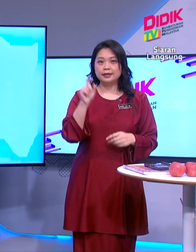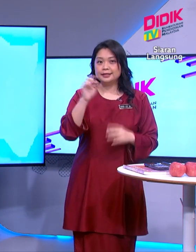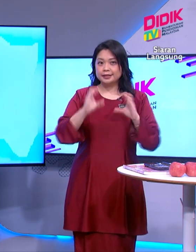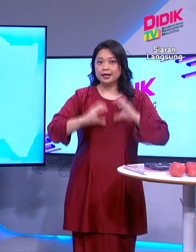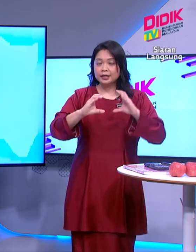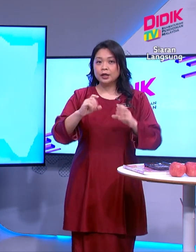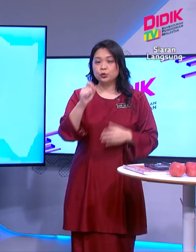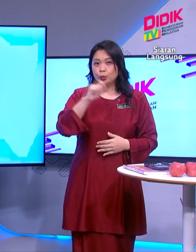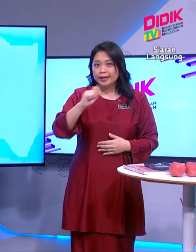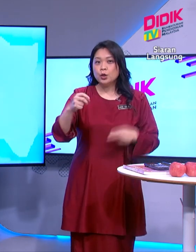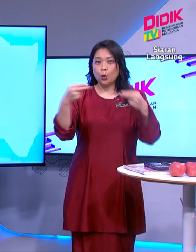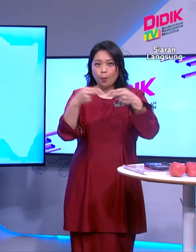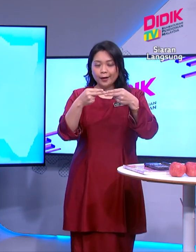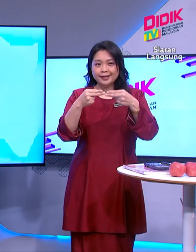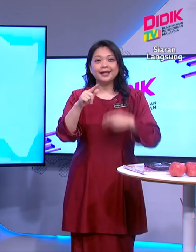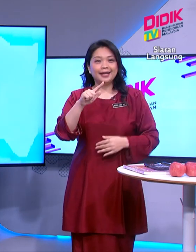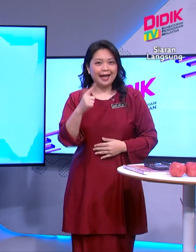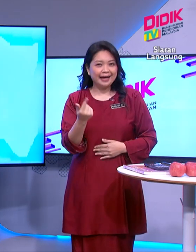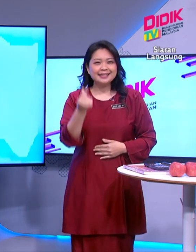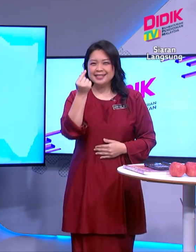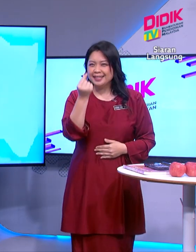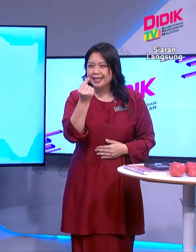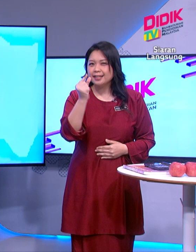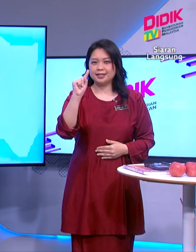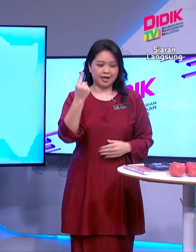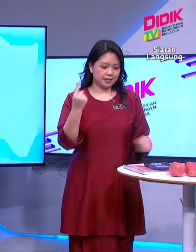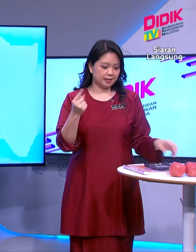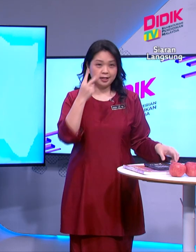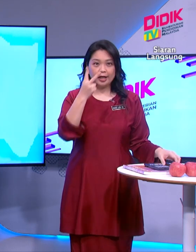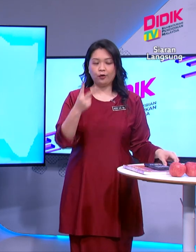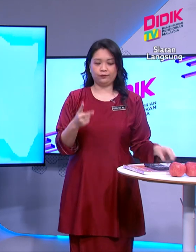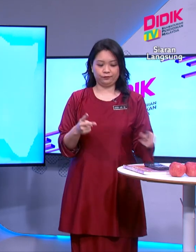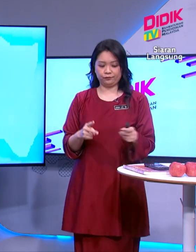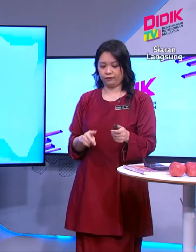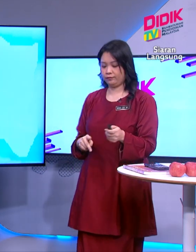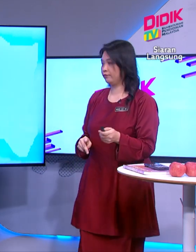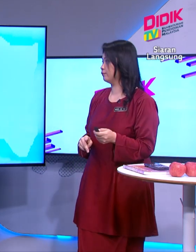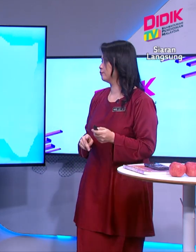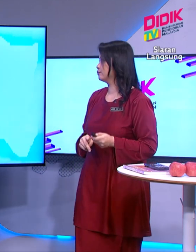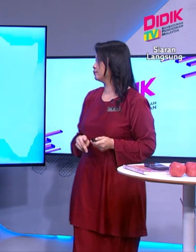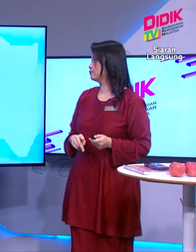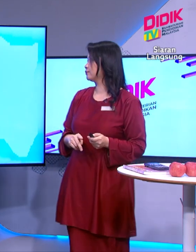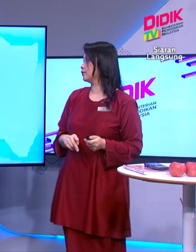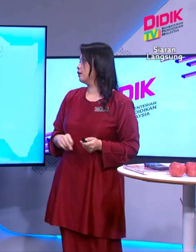cara tulis kubangan deadline psikis saja kita tengok hai